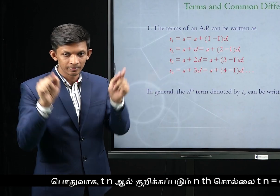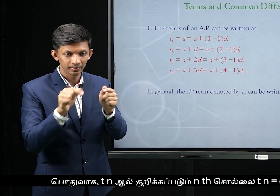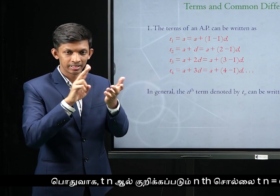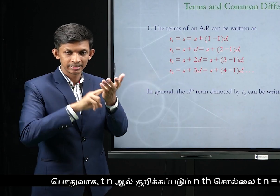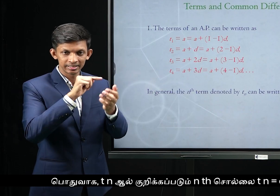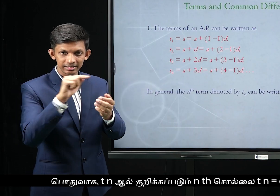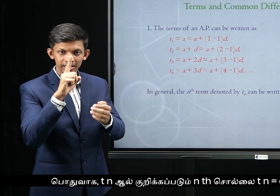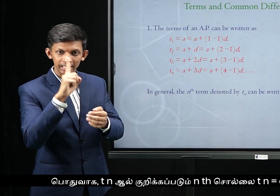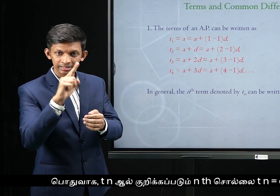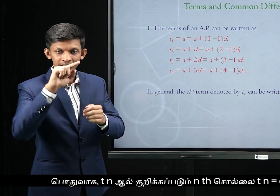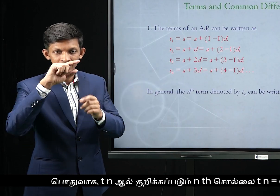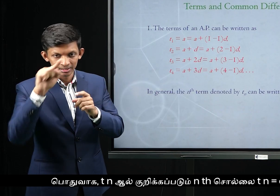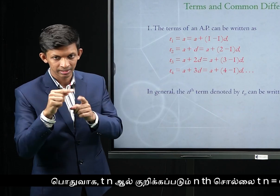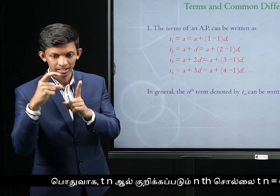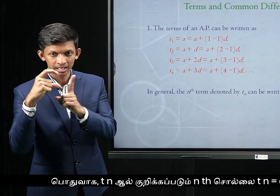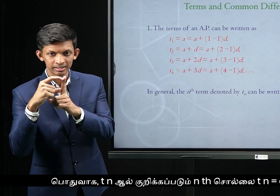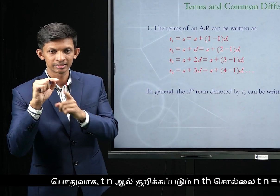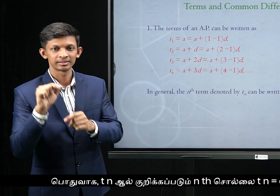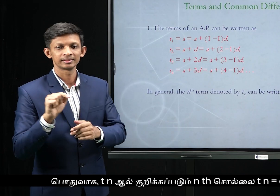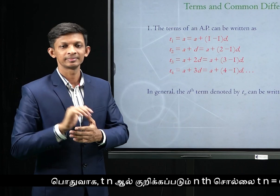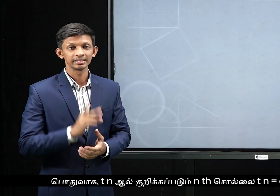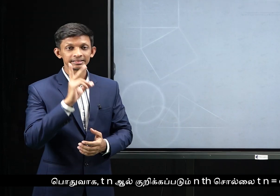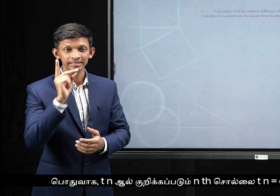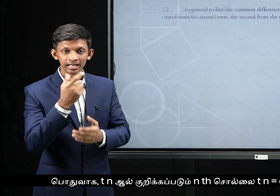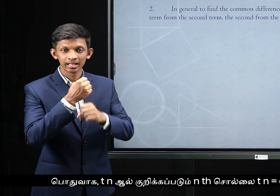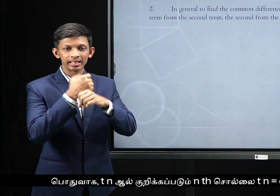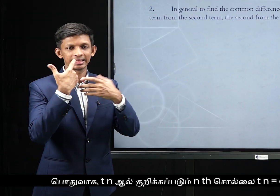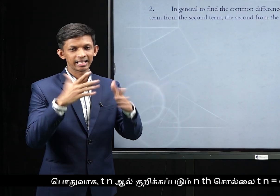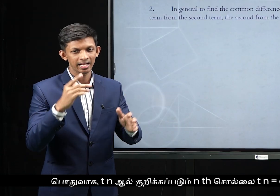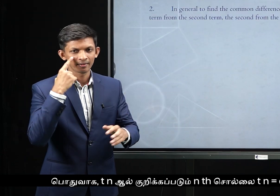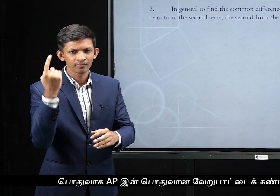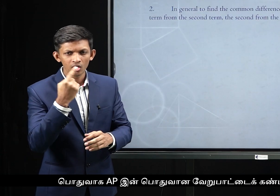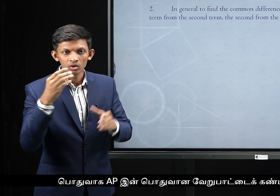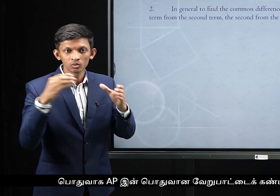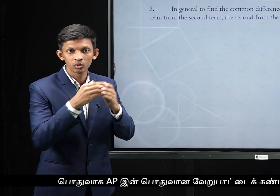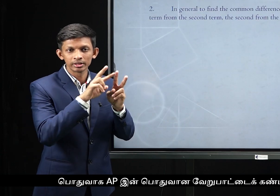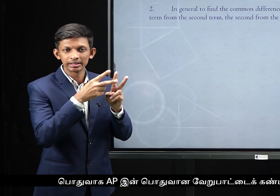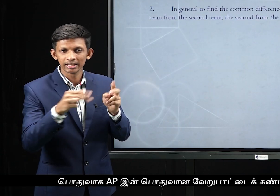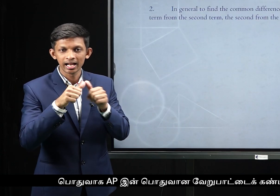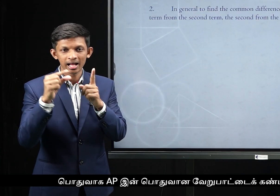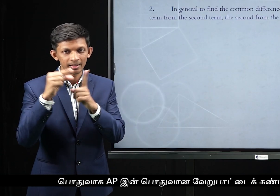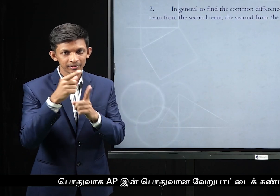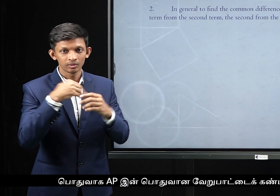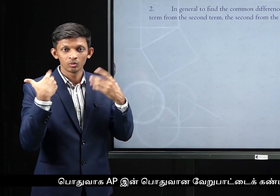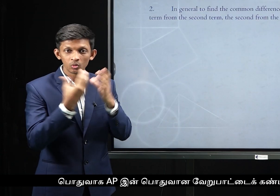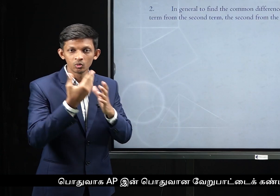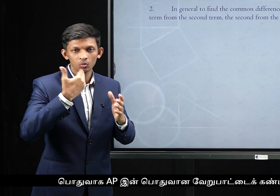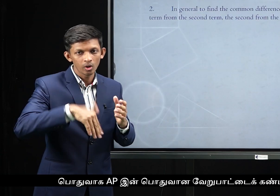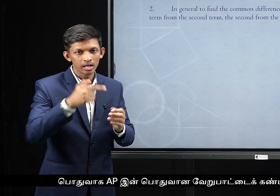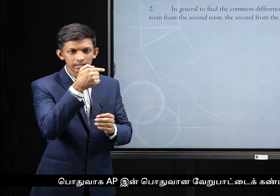கூட்டல் அடைப்புக்குறிக்குள் எண் கழித்தல் 1 டி என்று எழுதலாம். பொதுவாக ஏபியின் பொதுவான